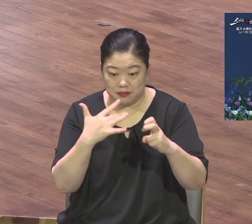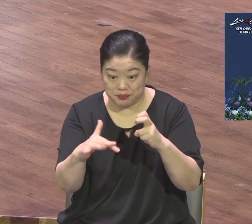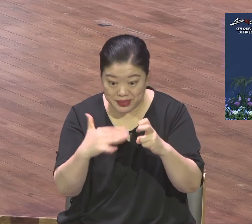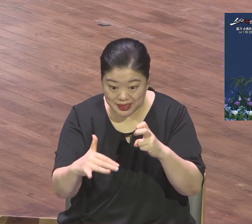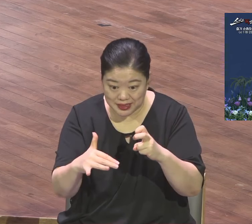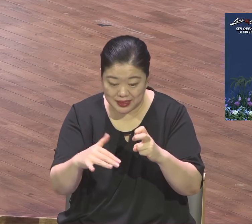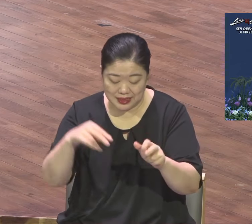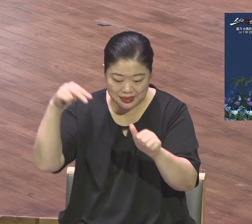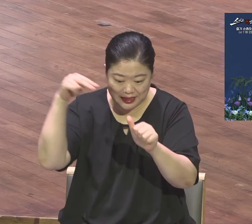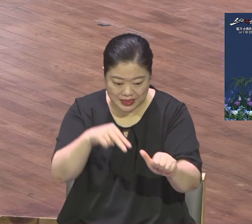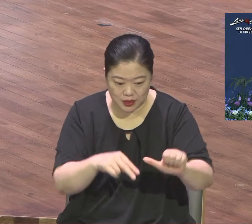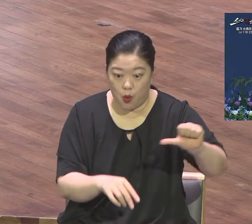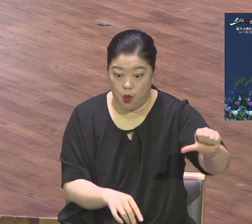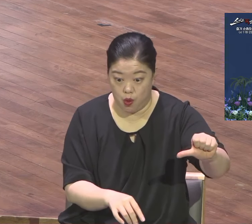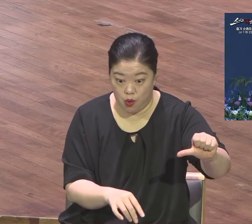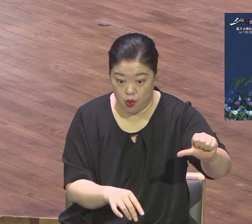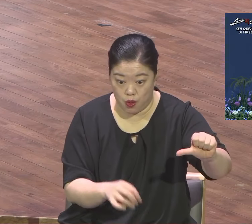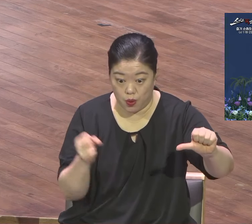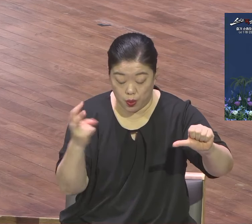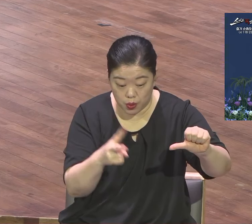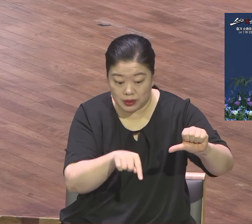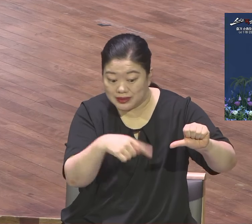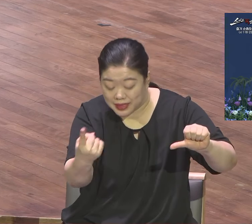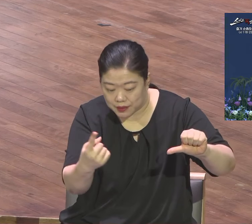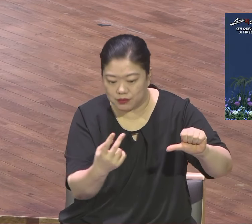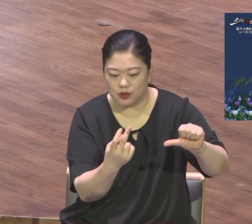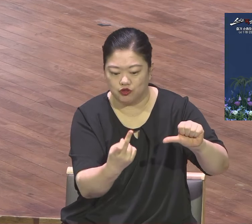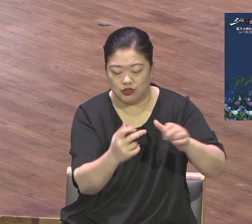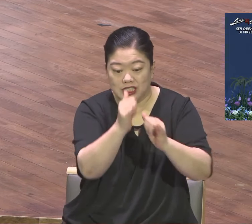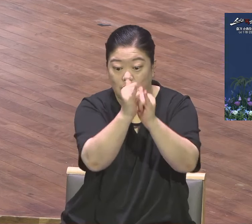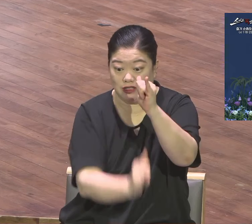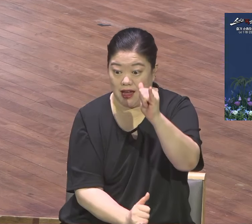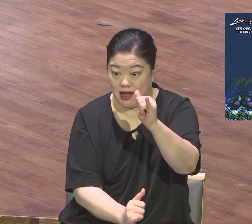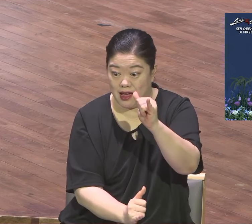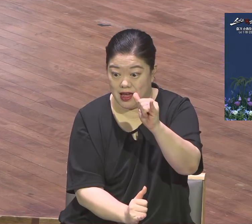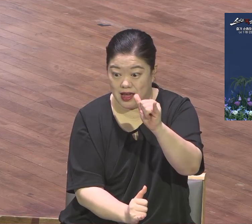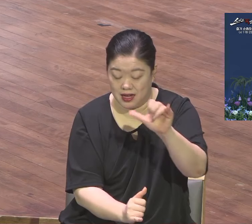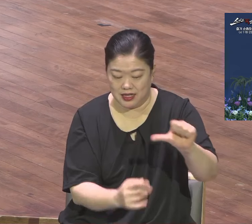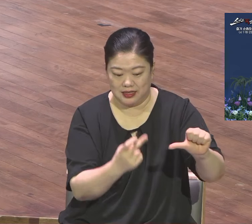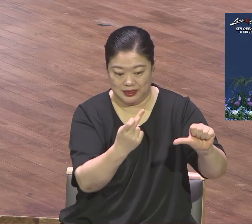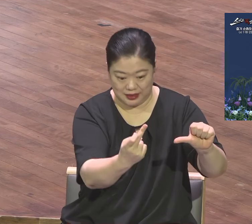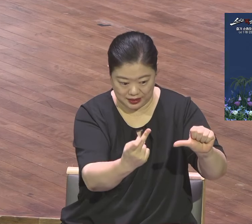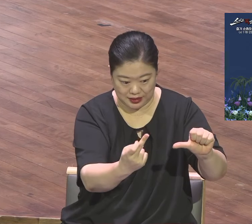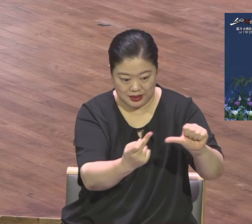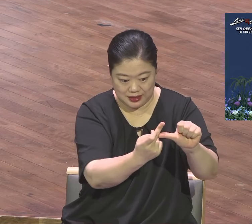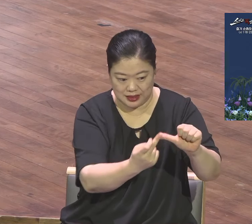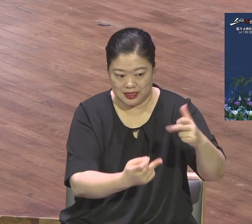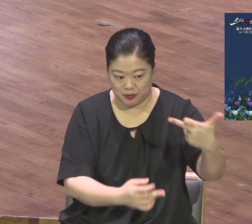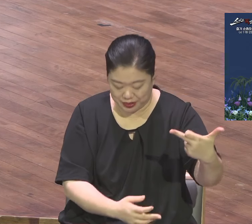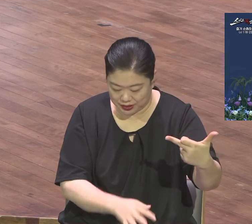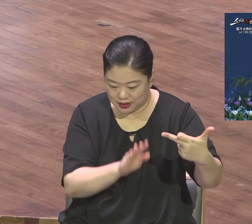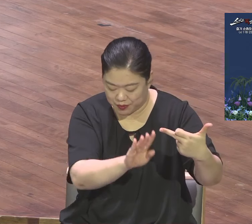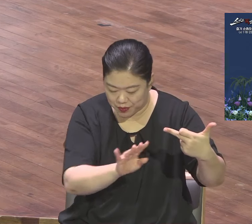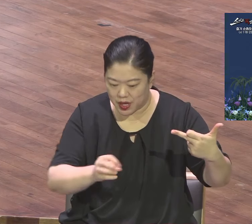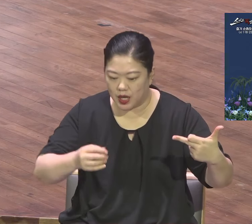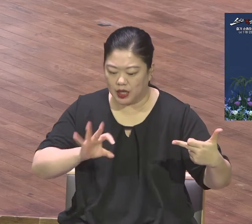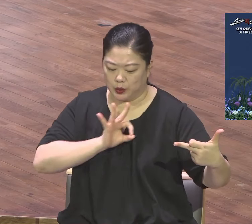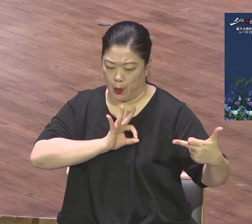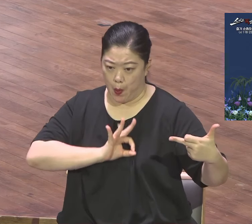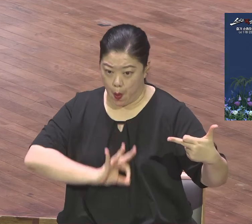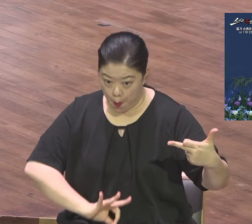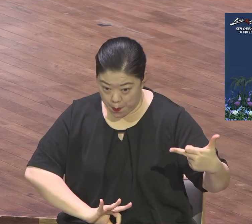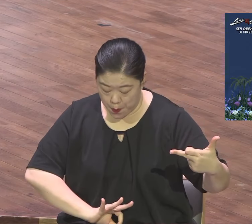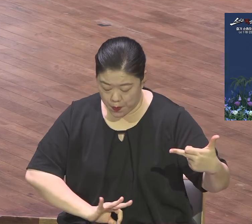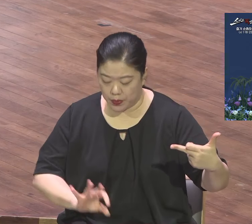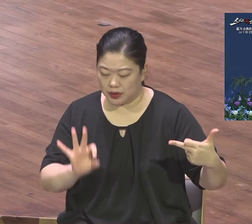요수아부터 에스더까지 12권을 역사서라 또 욥기부터 아가서까지를 시가서라 그렇게